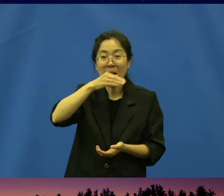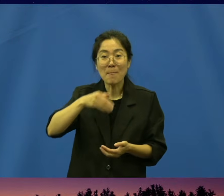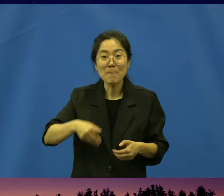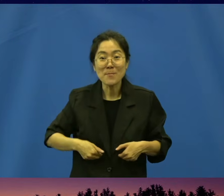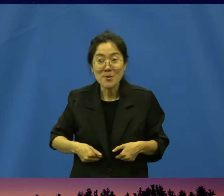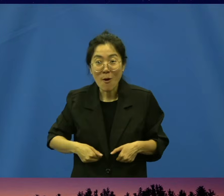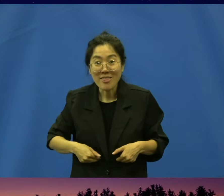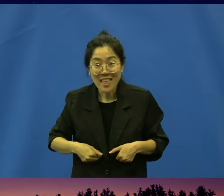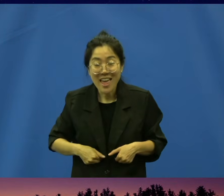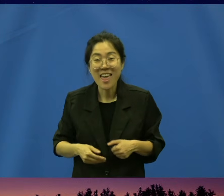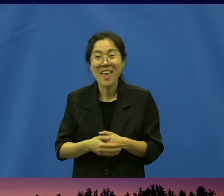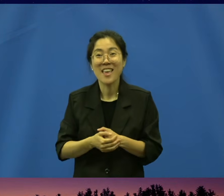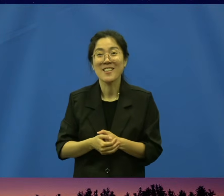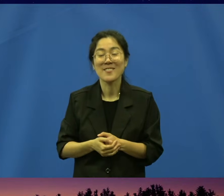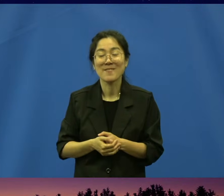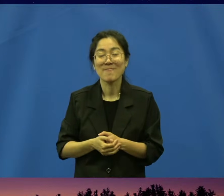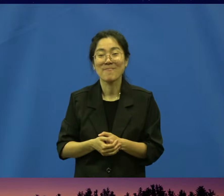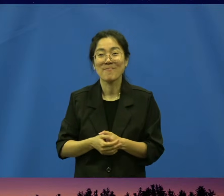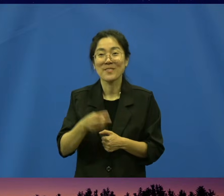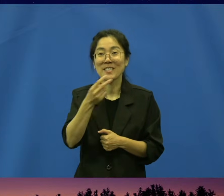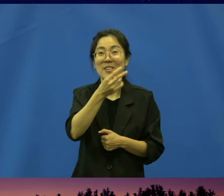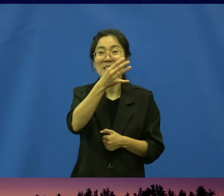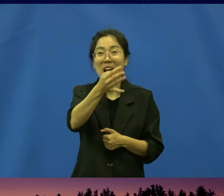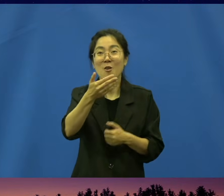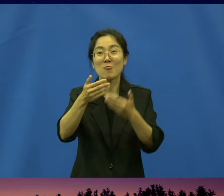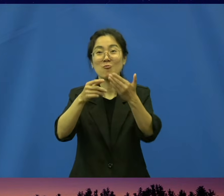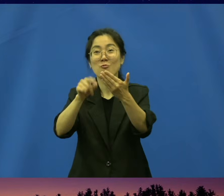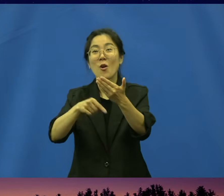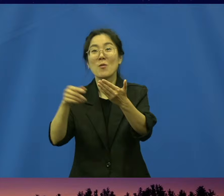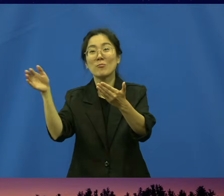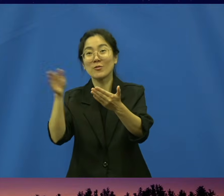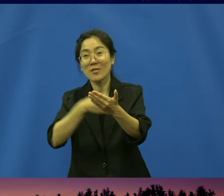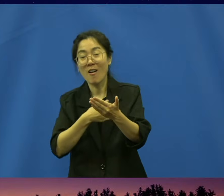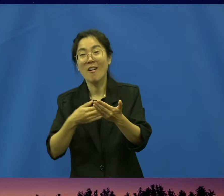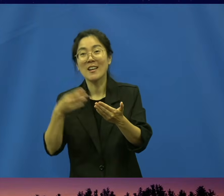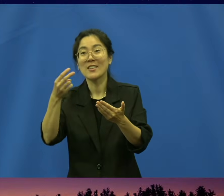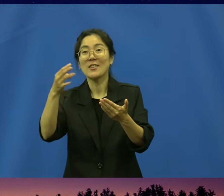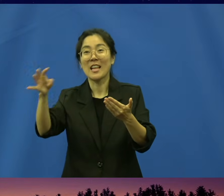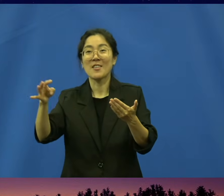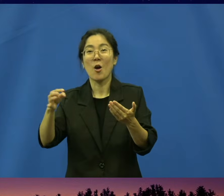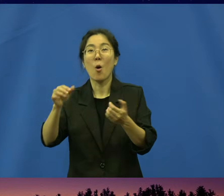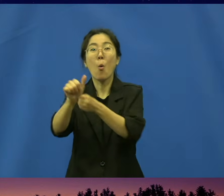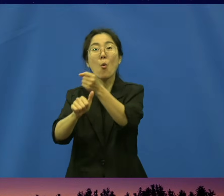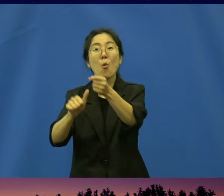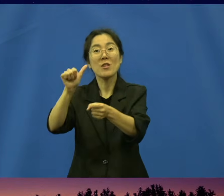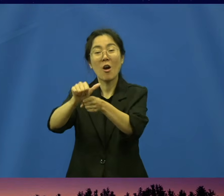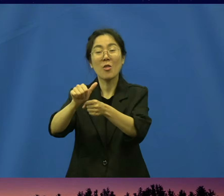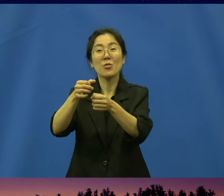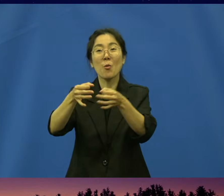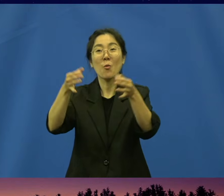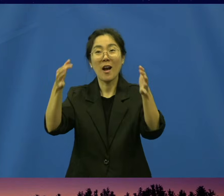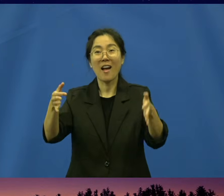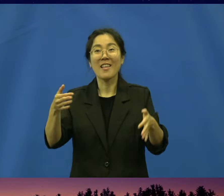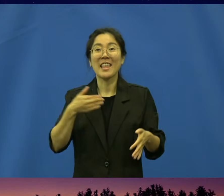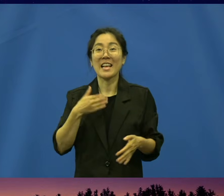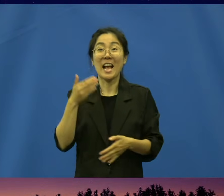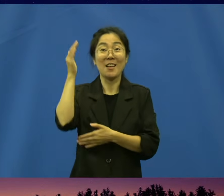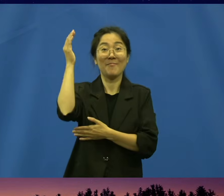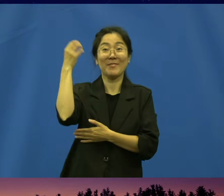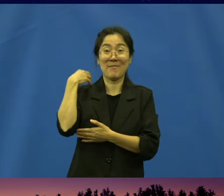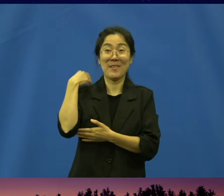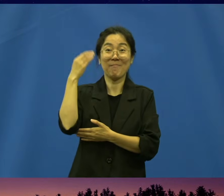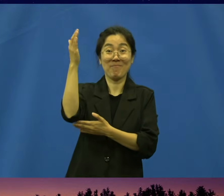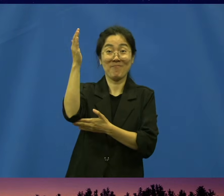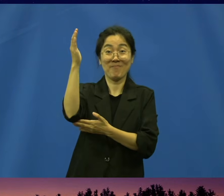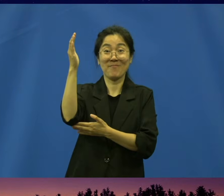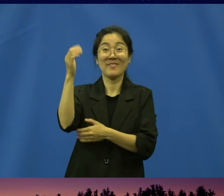네, 거기서 2004년 9월부터 2009년 9월까지 제가 5년 넘게 단장을 할 수 있었고,